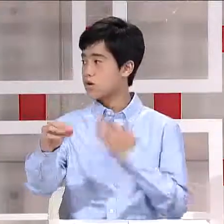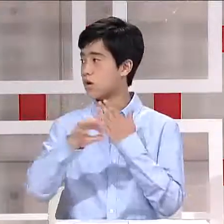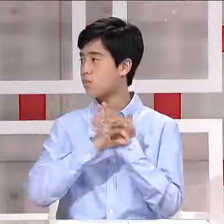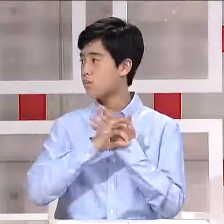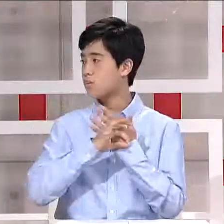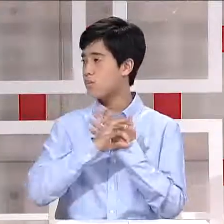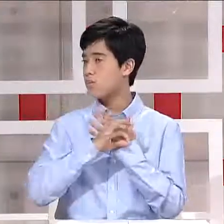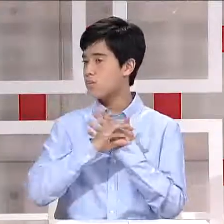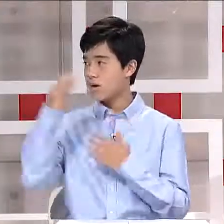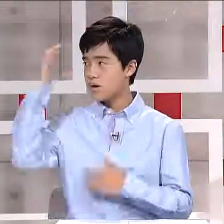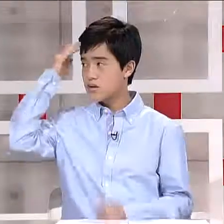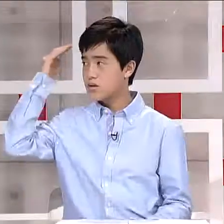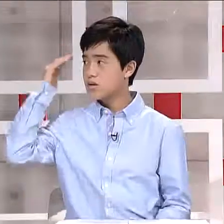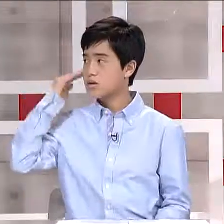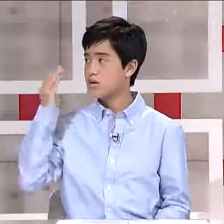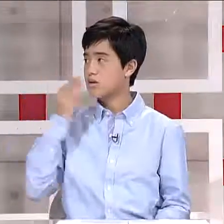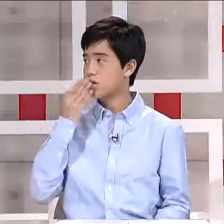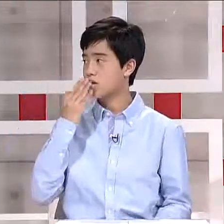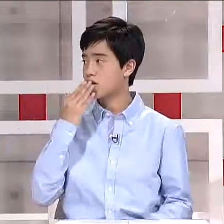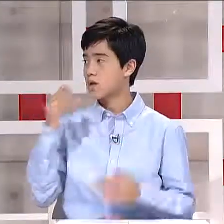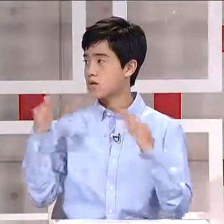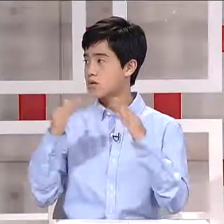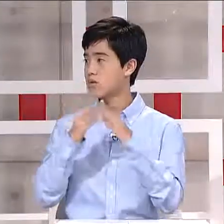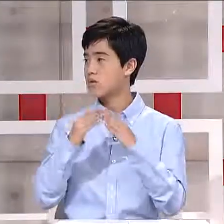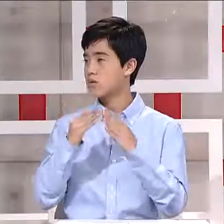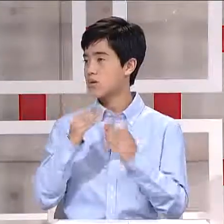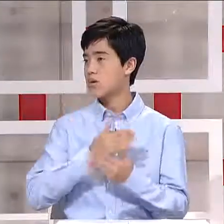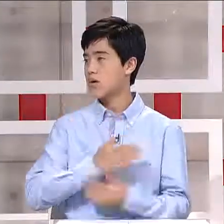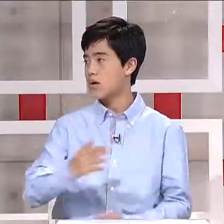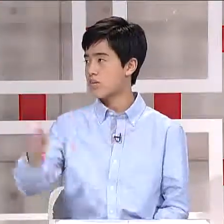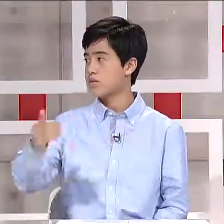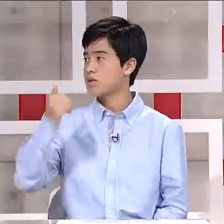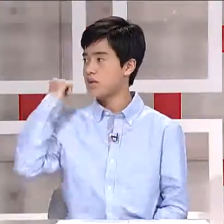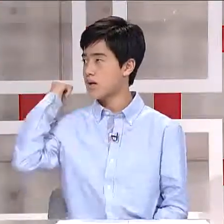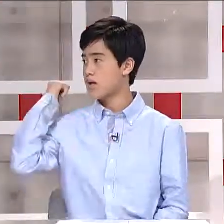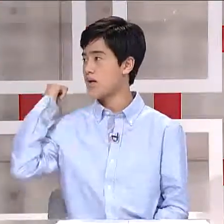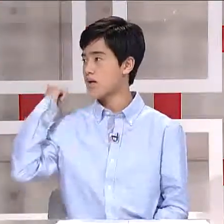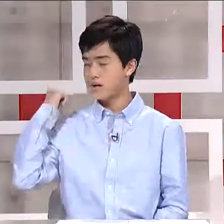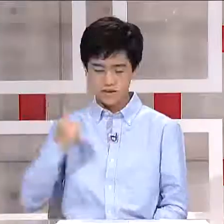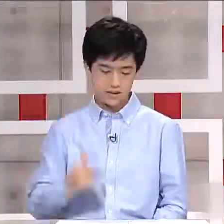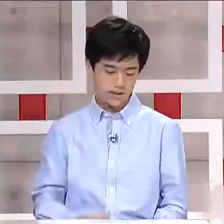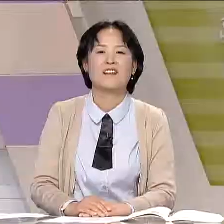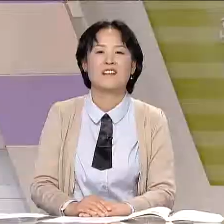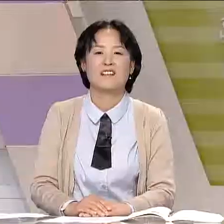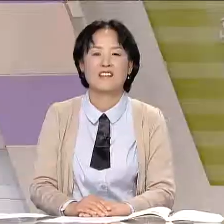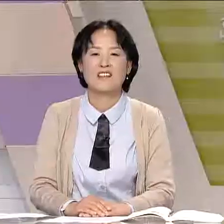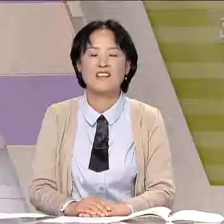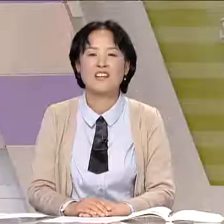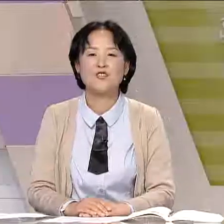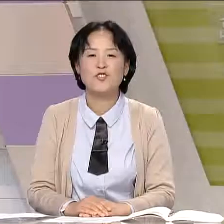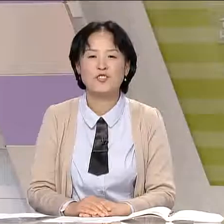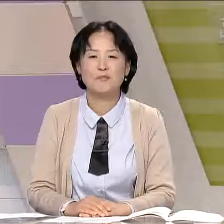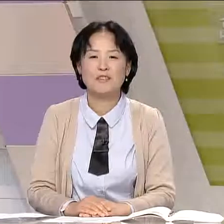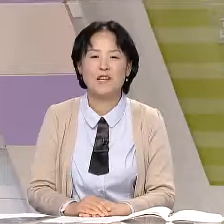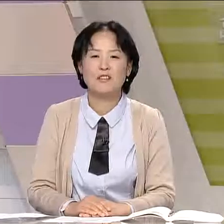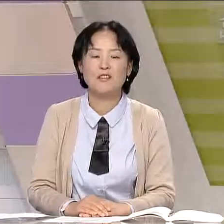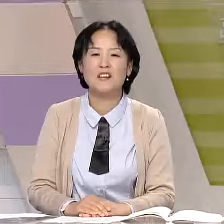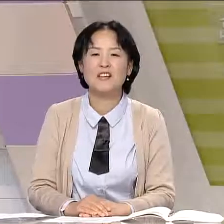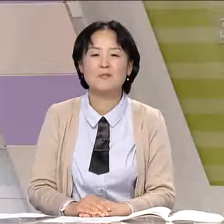그럼 한식당으로 갑시다. 네 잘해주셨습니다. 그럼 지금까지